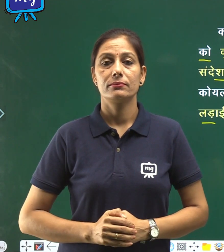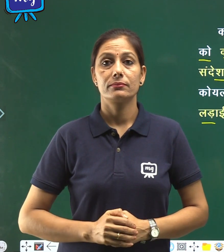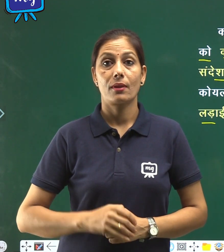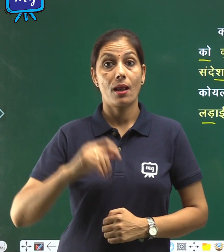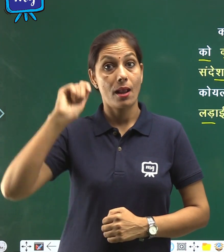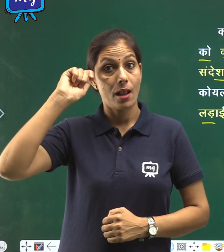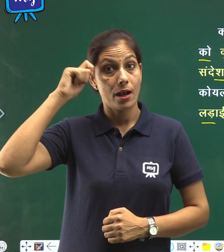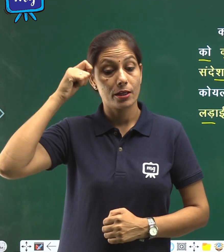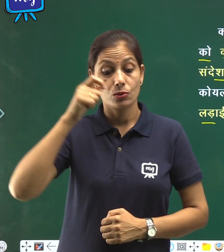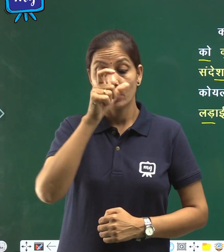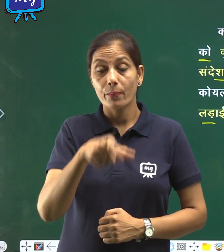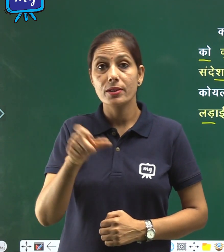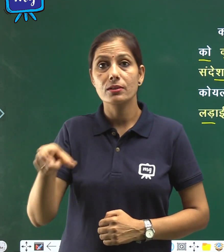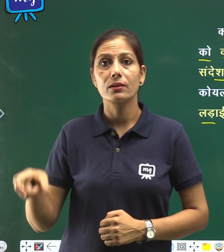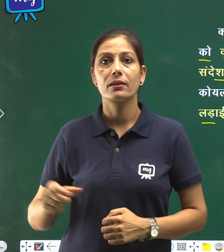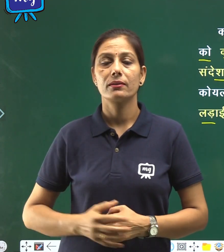अंग्रेज़ों के